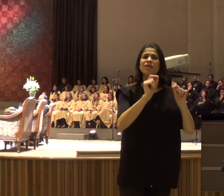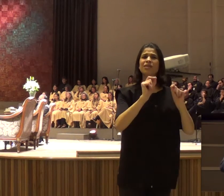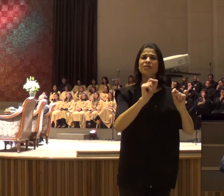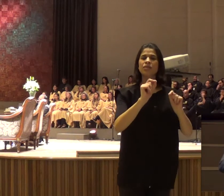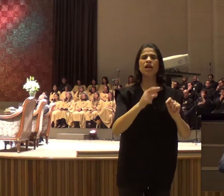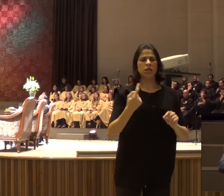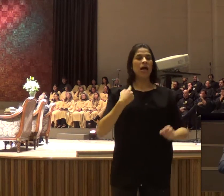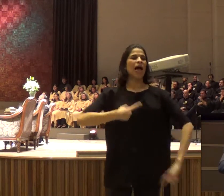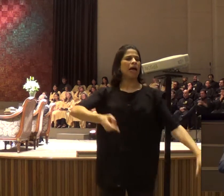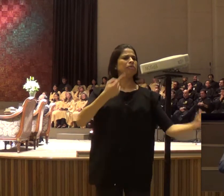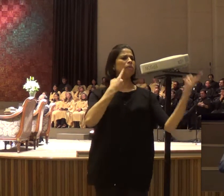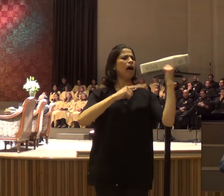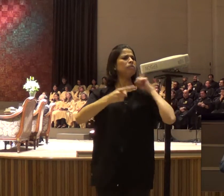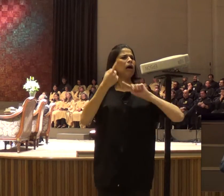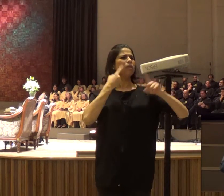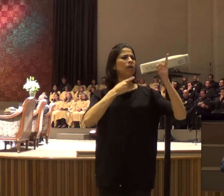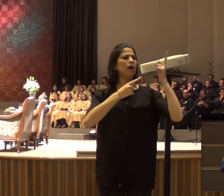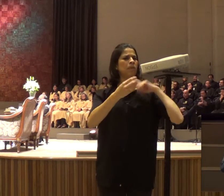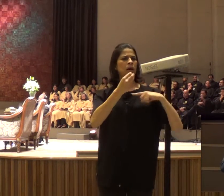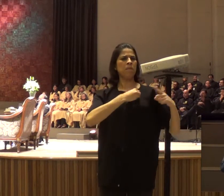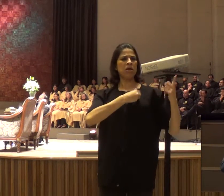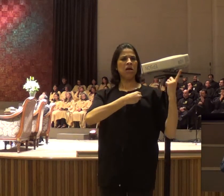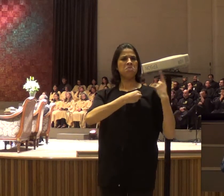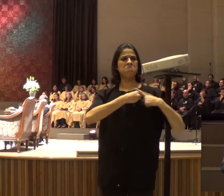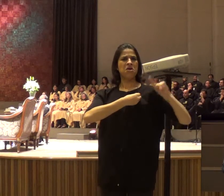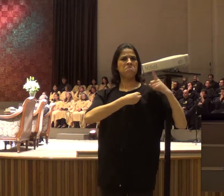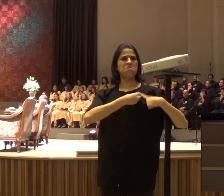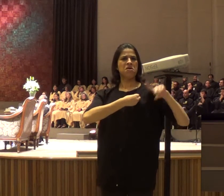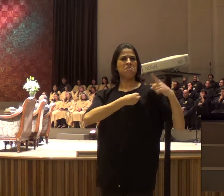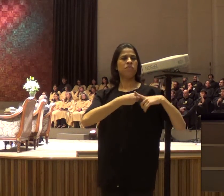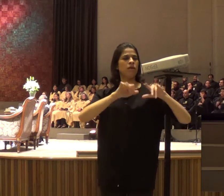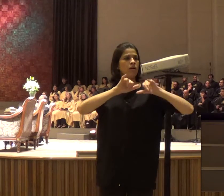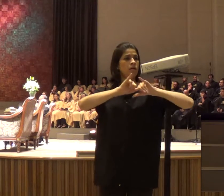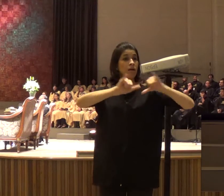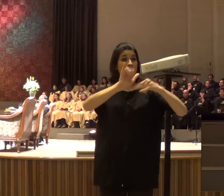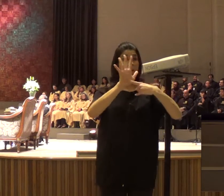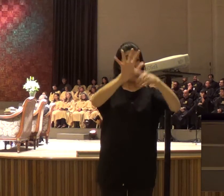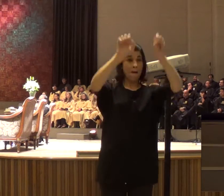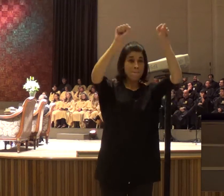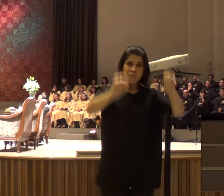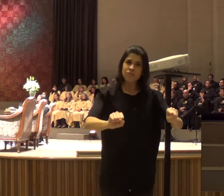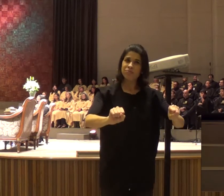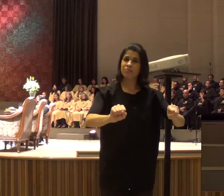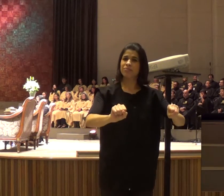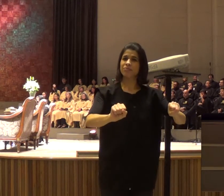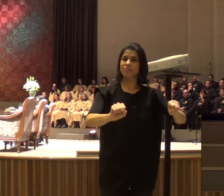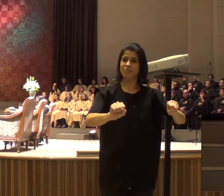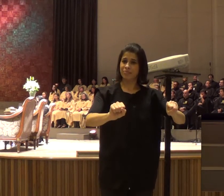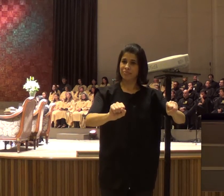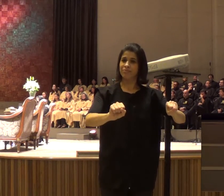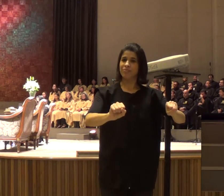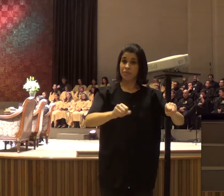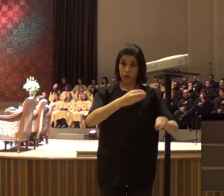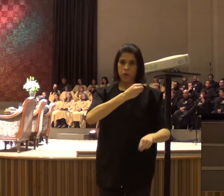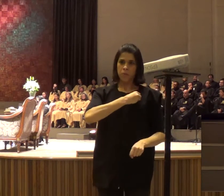próprios, pecados, os pecados, da gente, eles não apenas, fazem separação, entre nós,